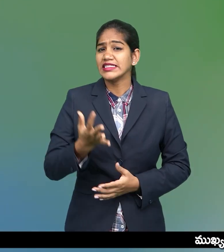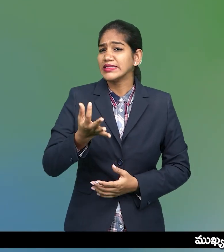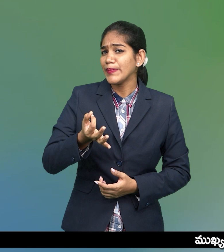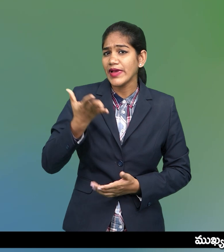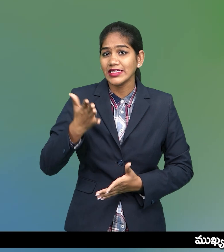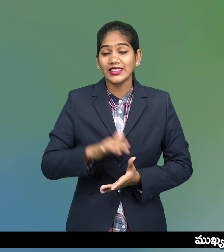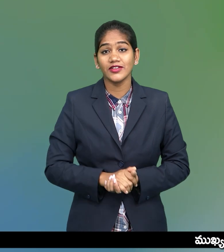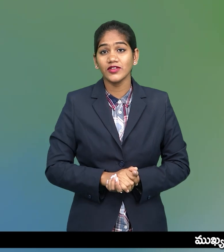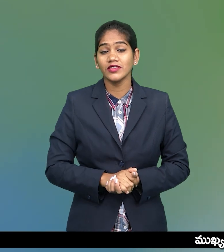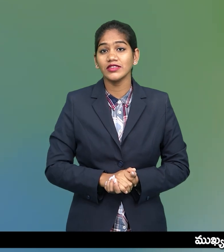ముఖ్యంగా తీర ప్రాంతాలు